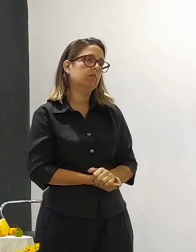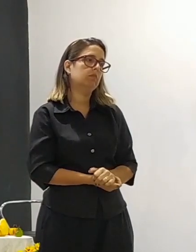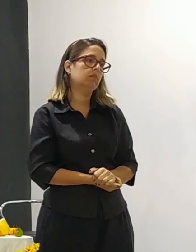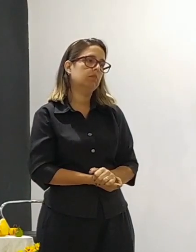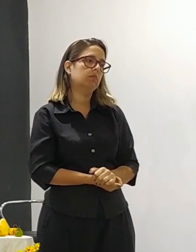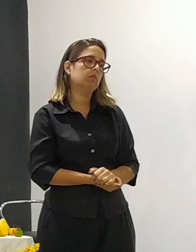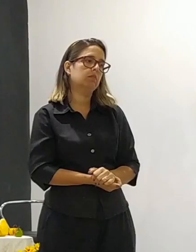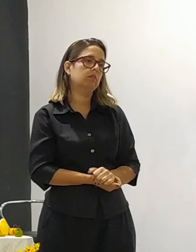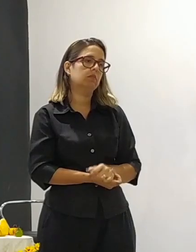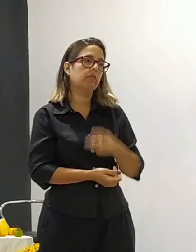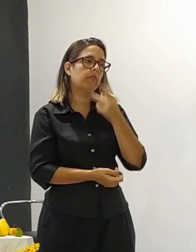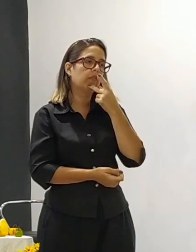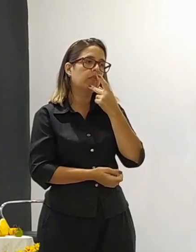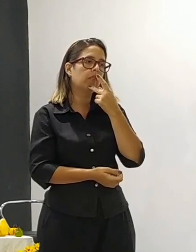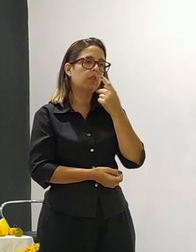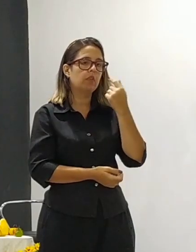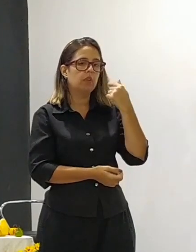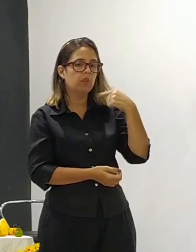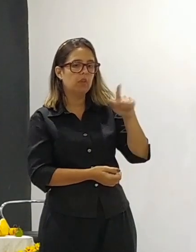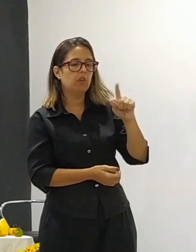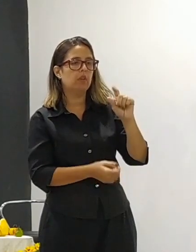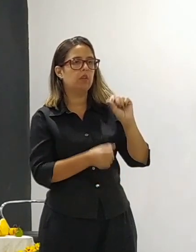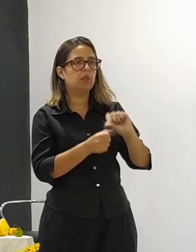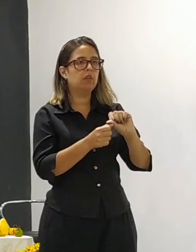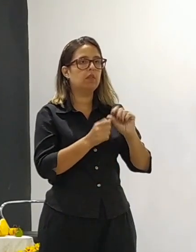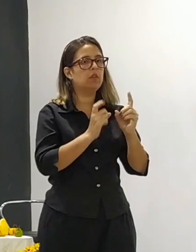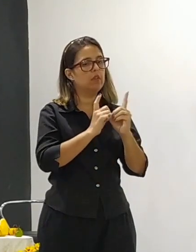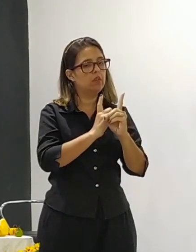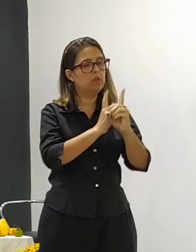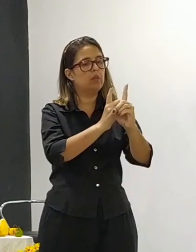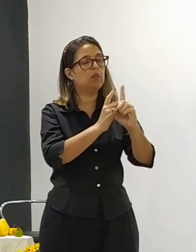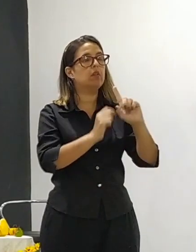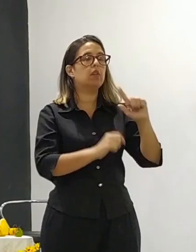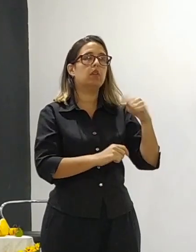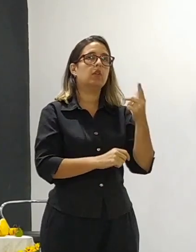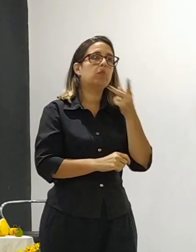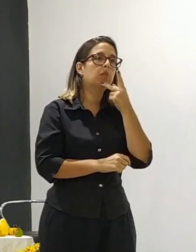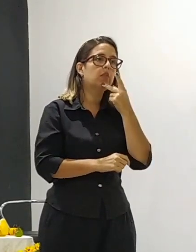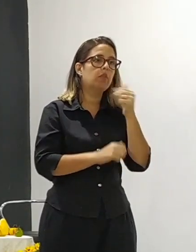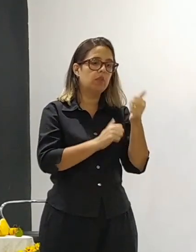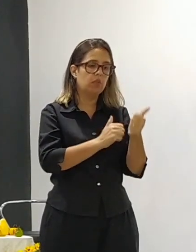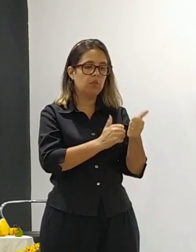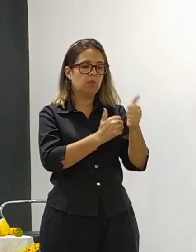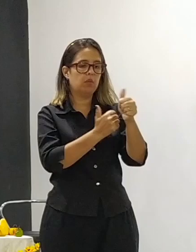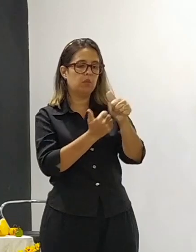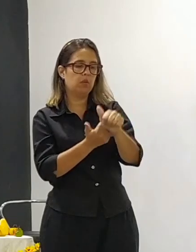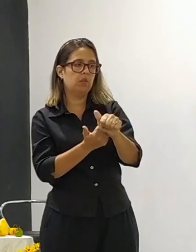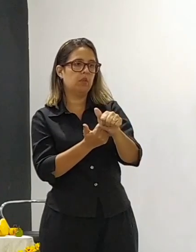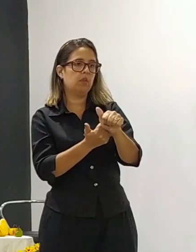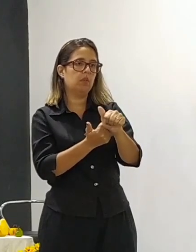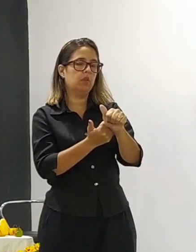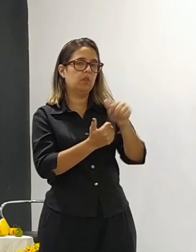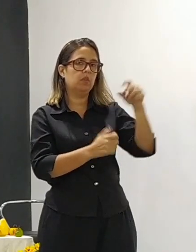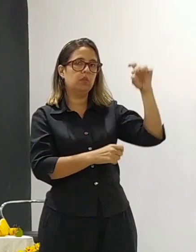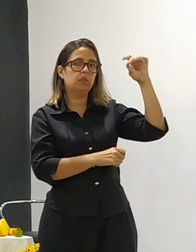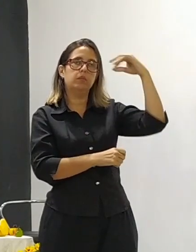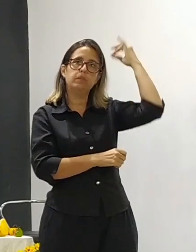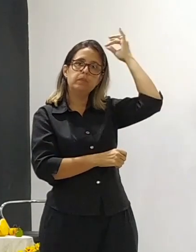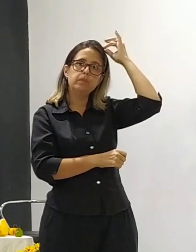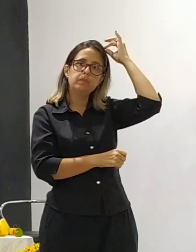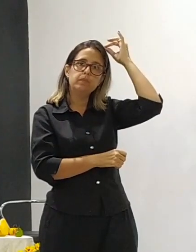Ele falou: ide, fazei discípulos. Depois ele falou: batizando-os. E depois ele